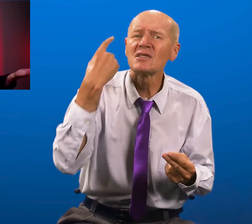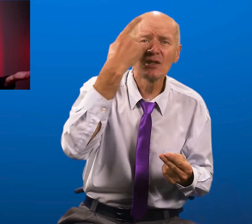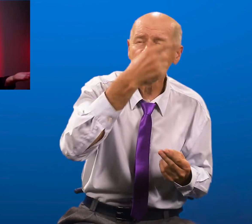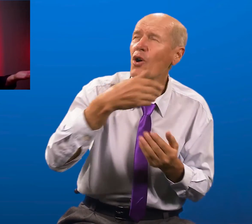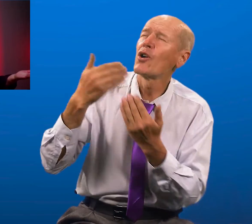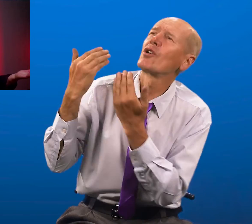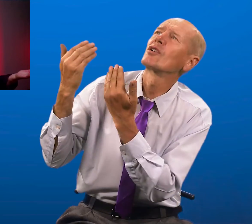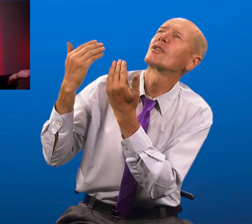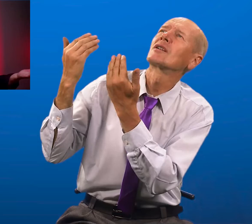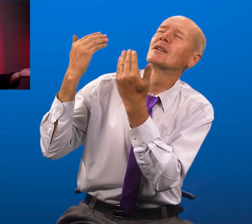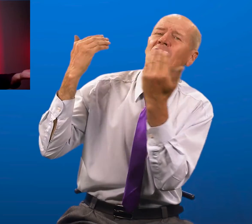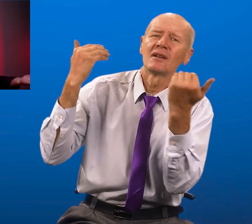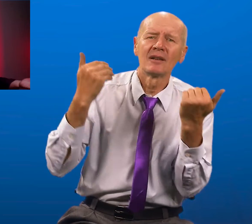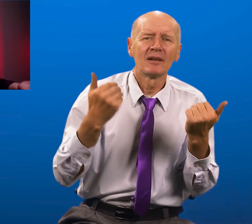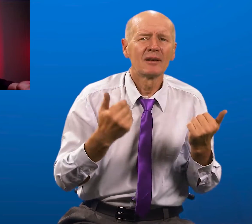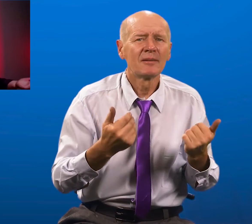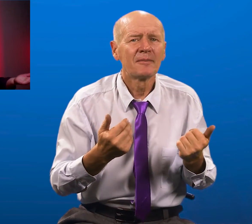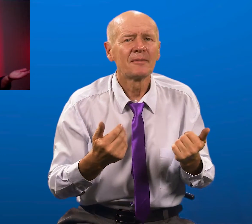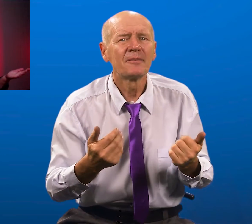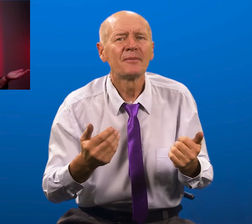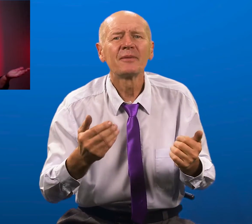прекрасное лицо,